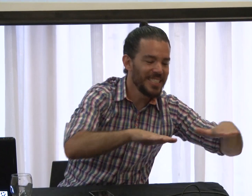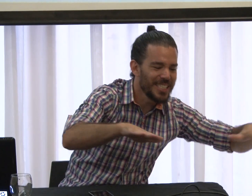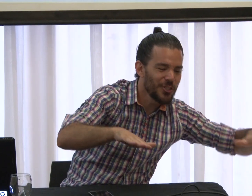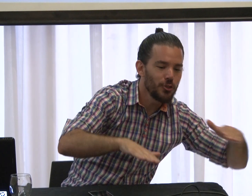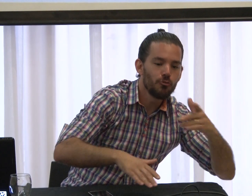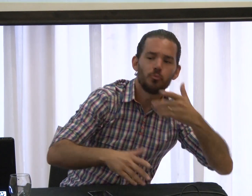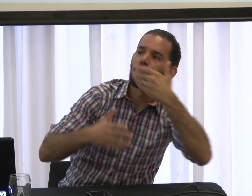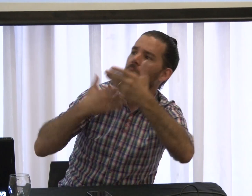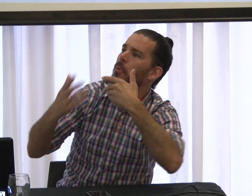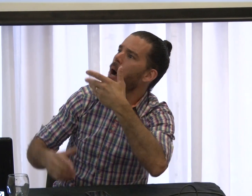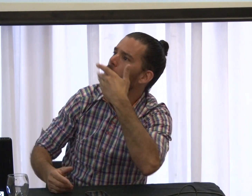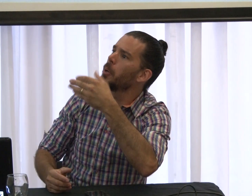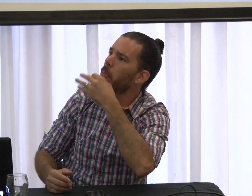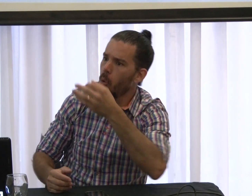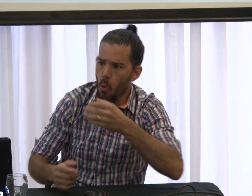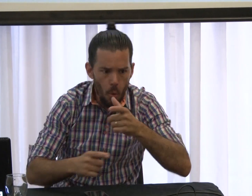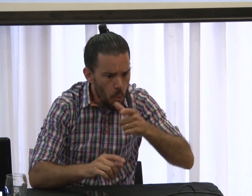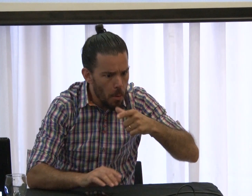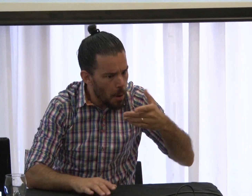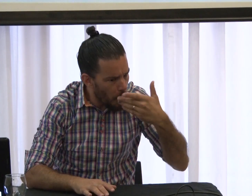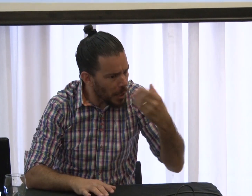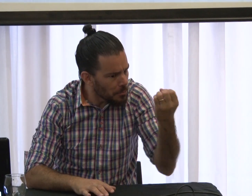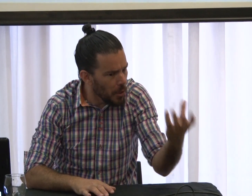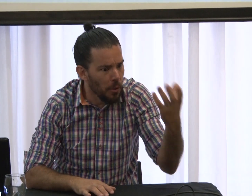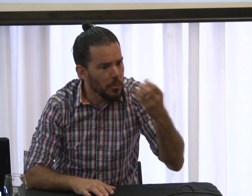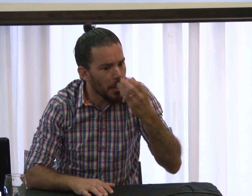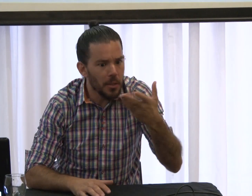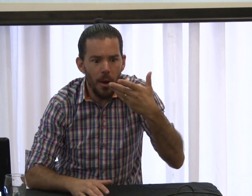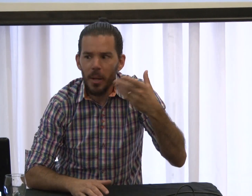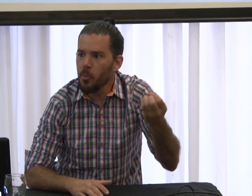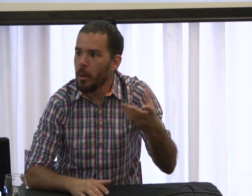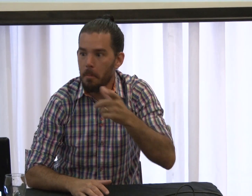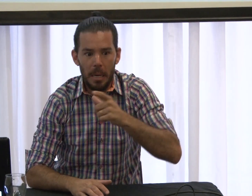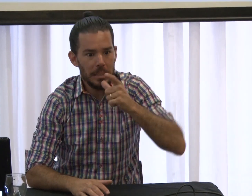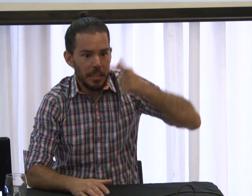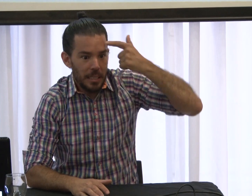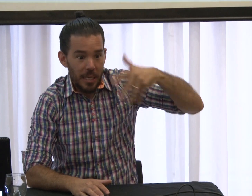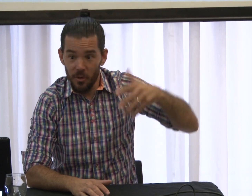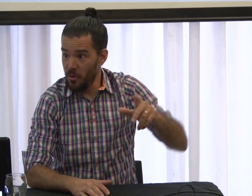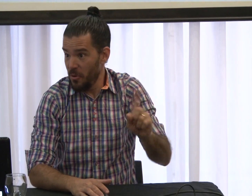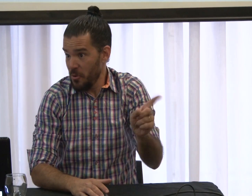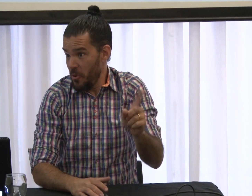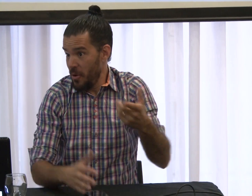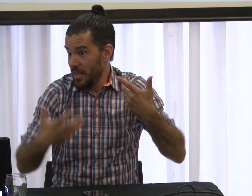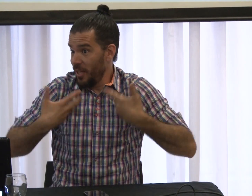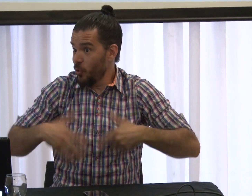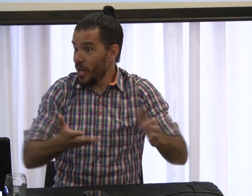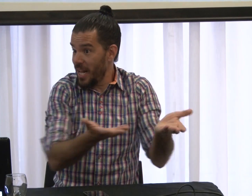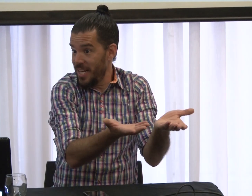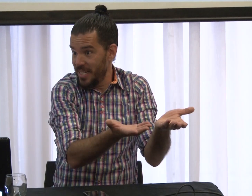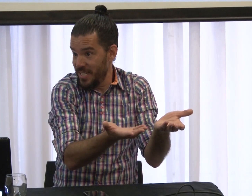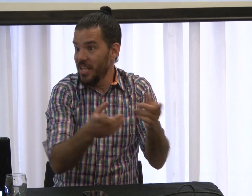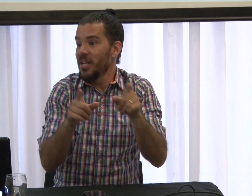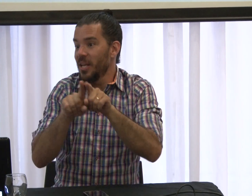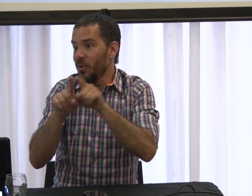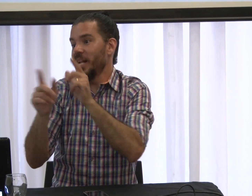los padres, se comunican, están dentro de un mundo hablante, hablan muy bien, van adquiriendo la lengua y es natural, es un